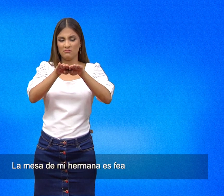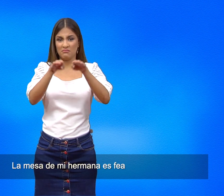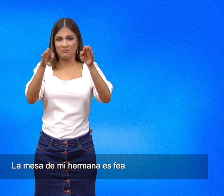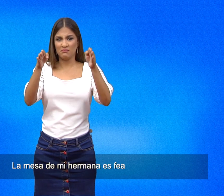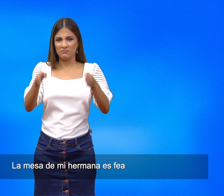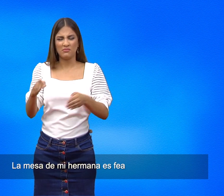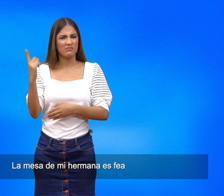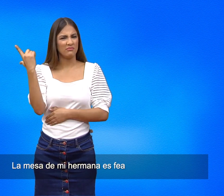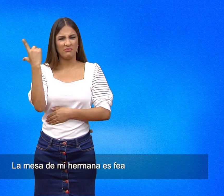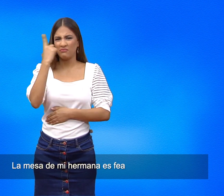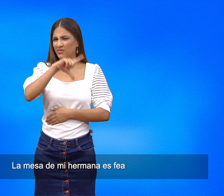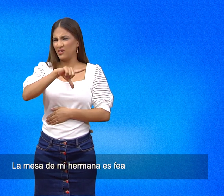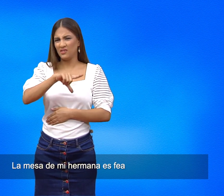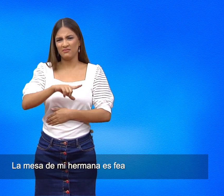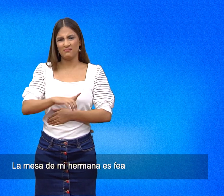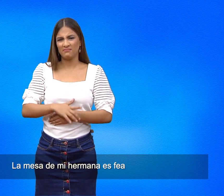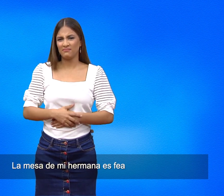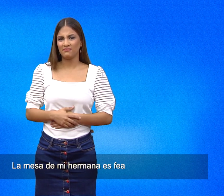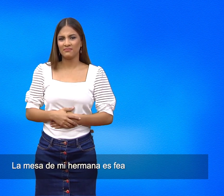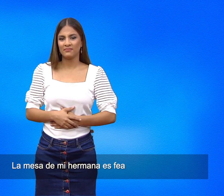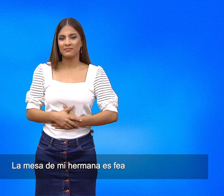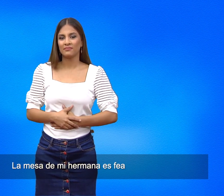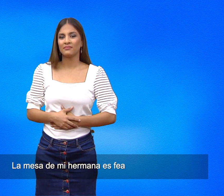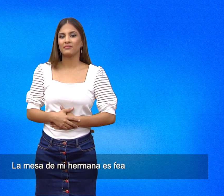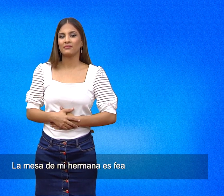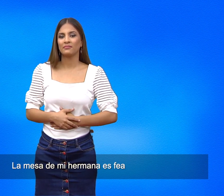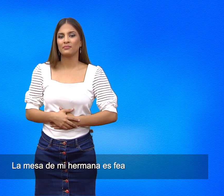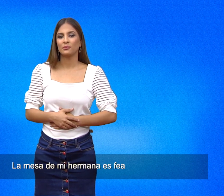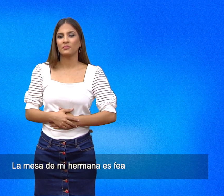la mesa de mi hermana efe